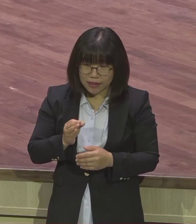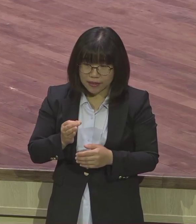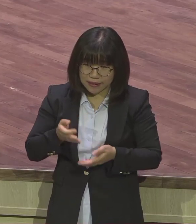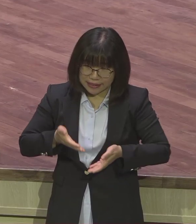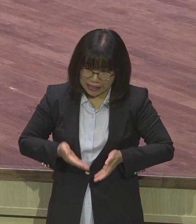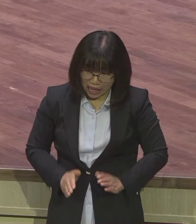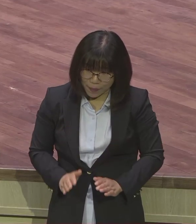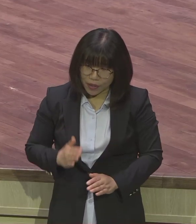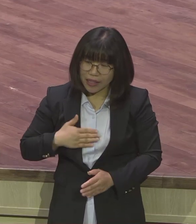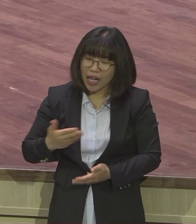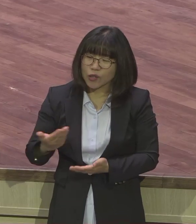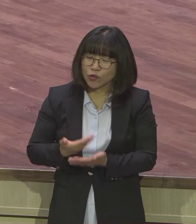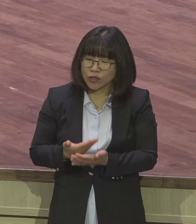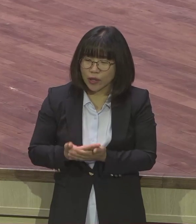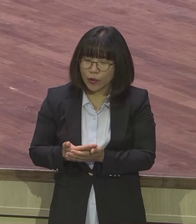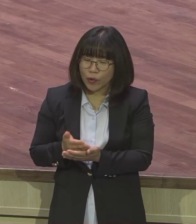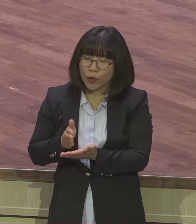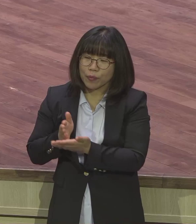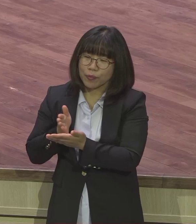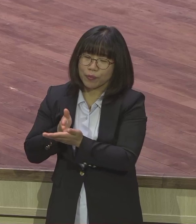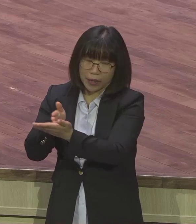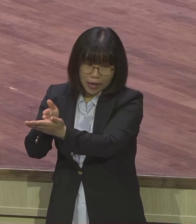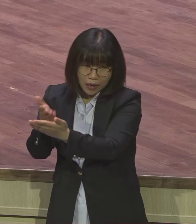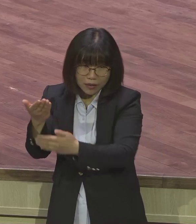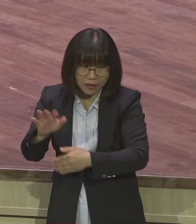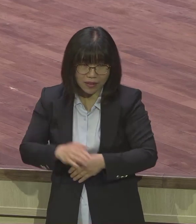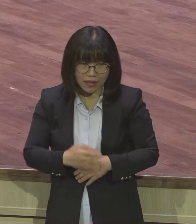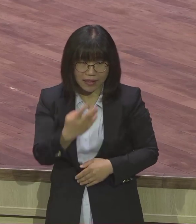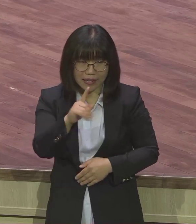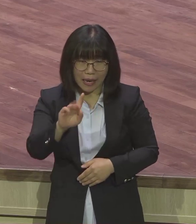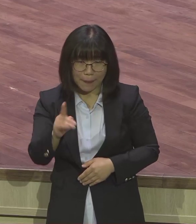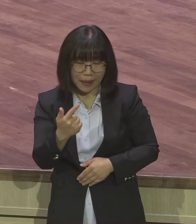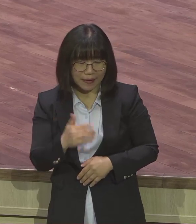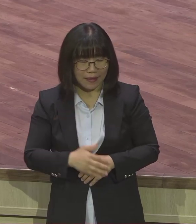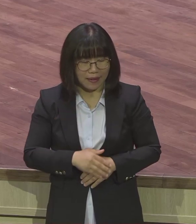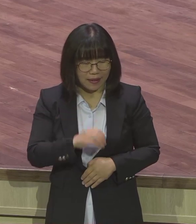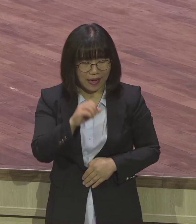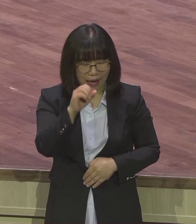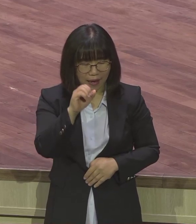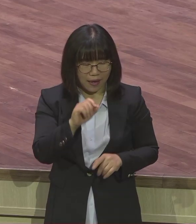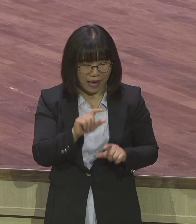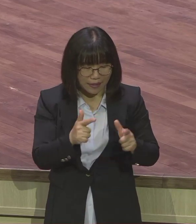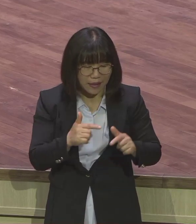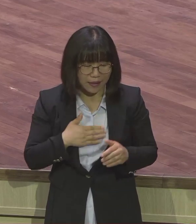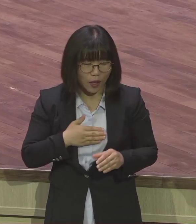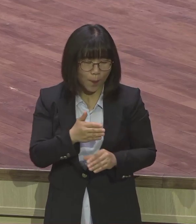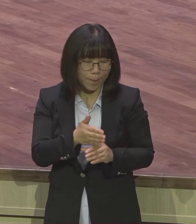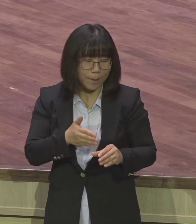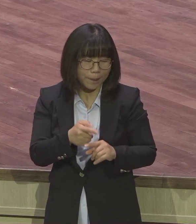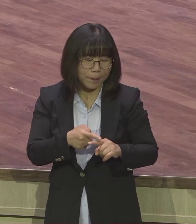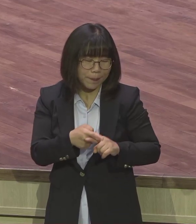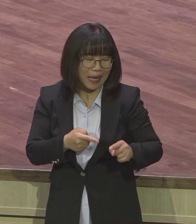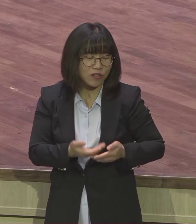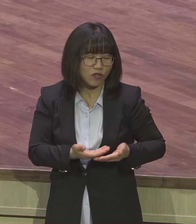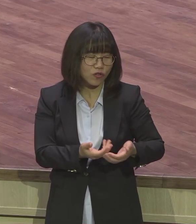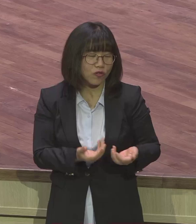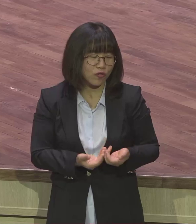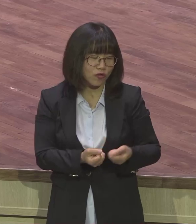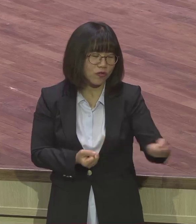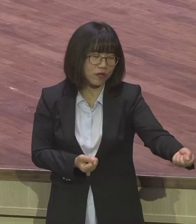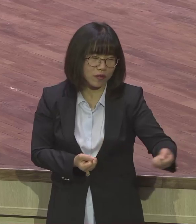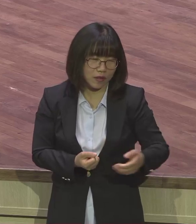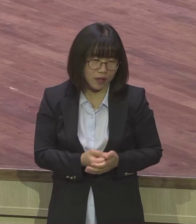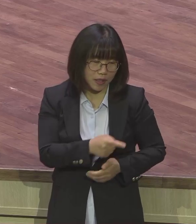있으면 에이, 그러지 마. 그러지 말고 내가 양들 좀 몇 마리 줄 거니까 좀 잘 키워서 한번 해봐. 그렇게 해야